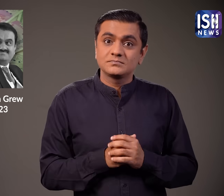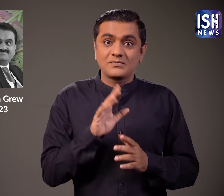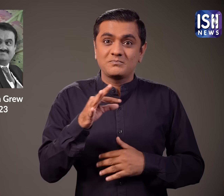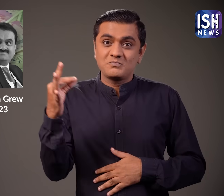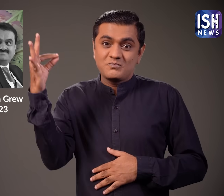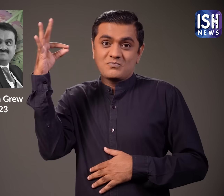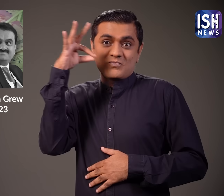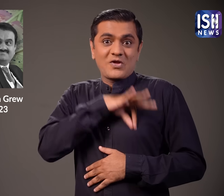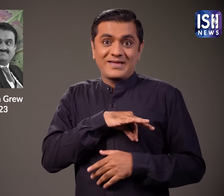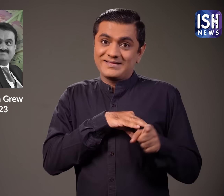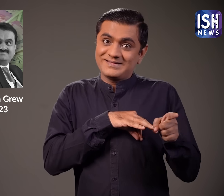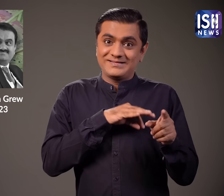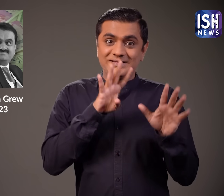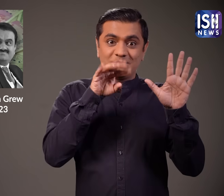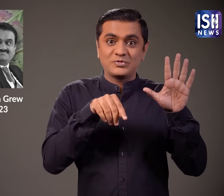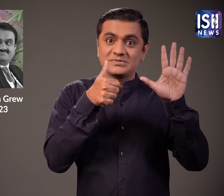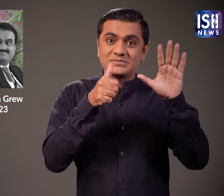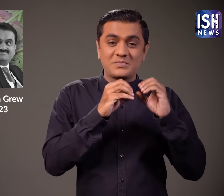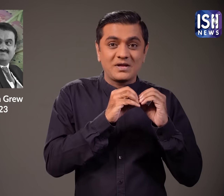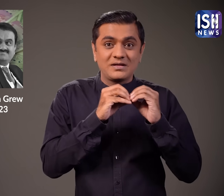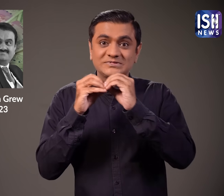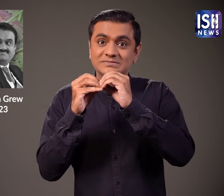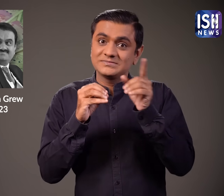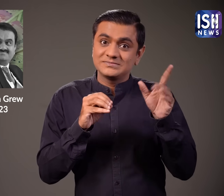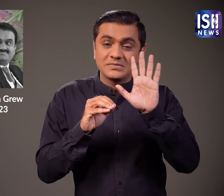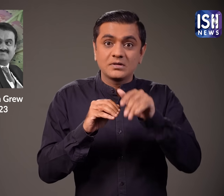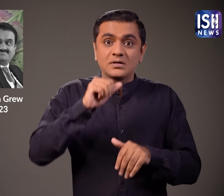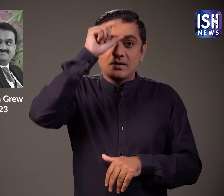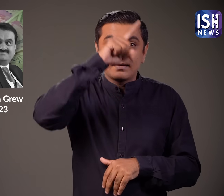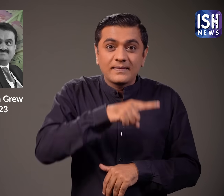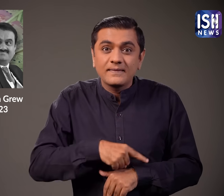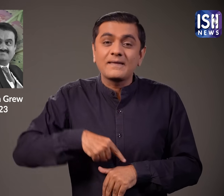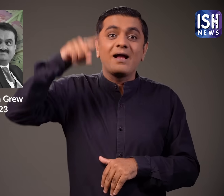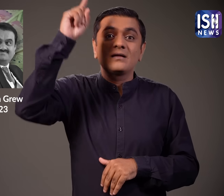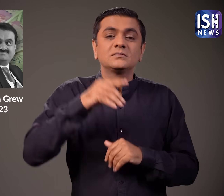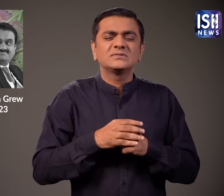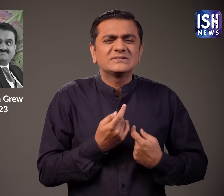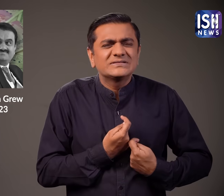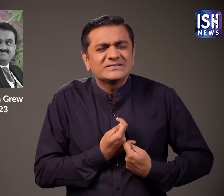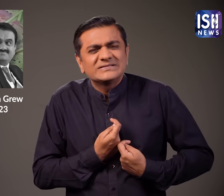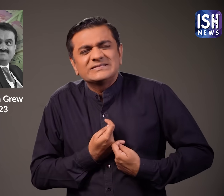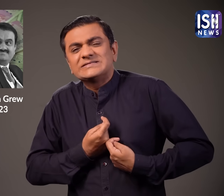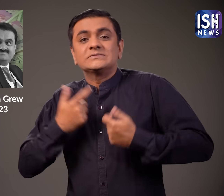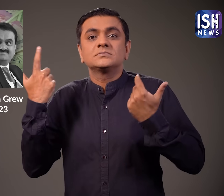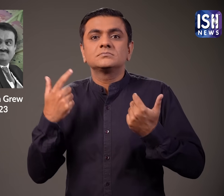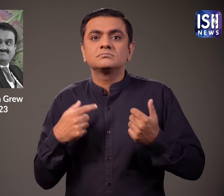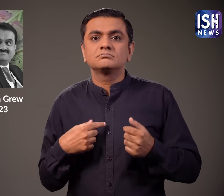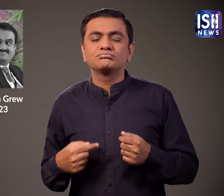उनकी निवल समपती में व्रुद्धी ने 19 दिसम्मर 2023 तक सावित्री जिंदाल को भारत की सबसे अमीर